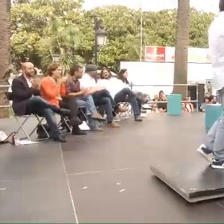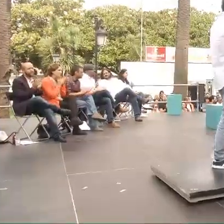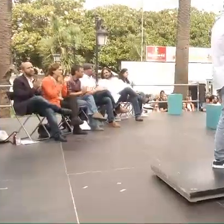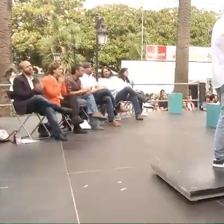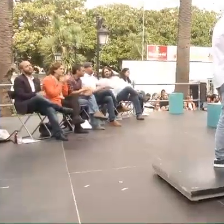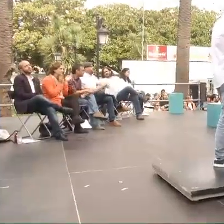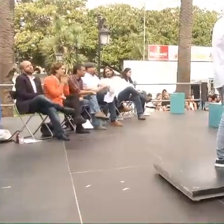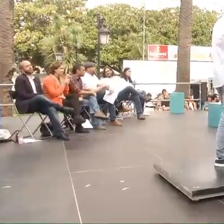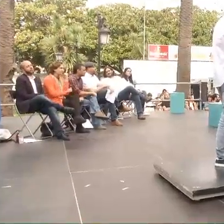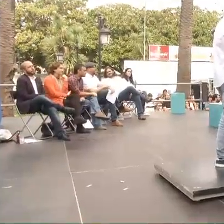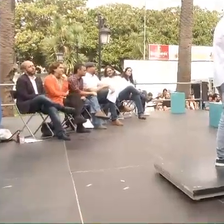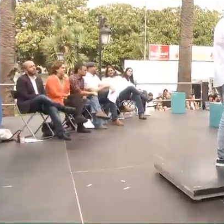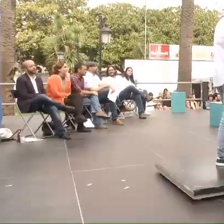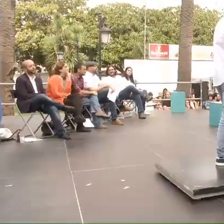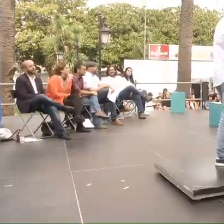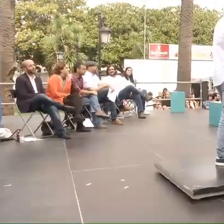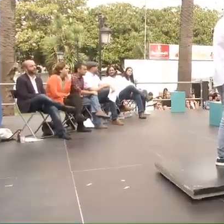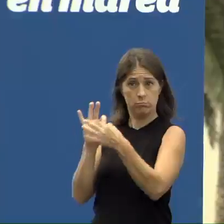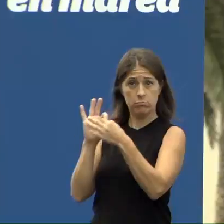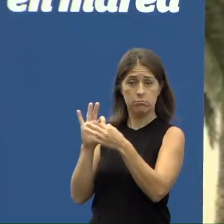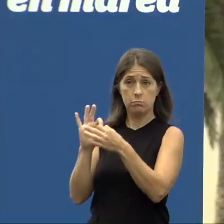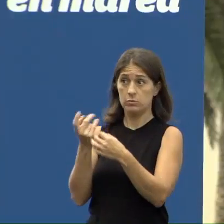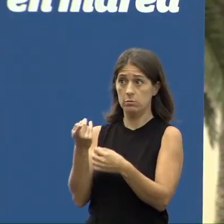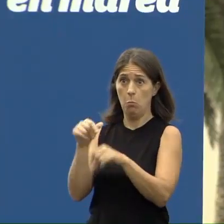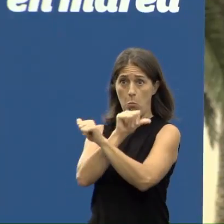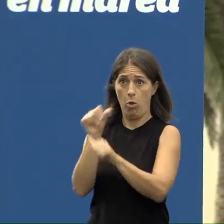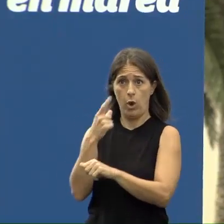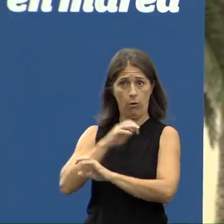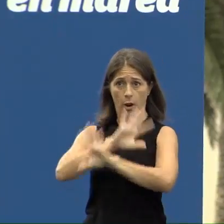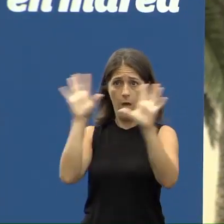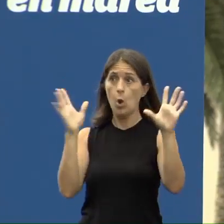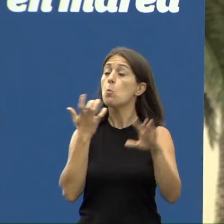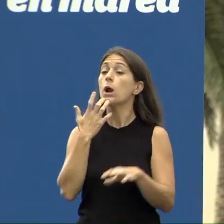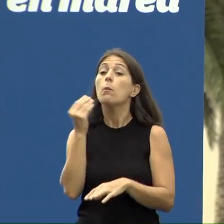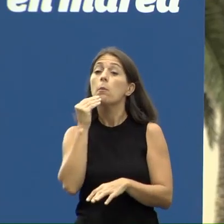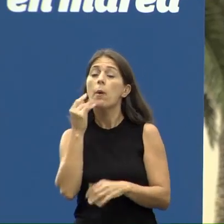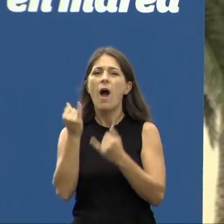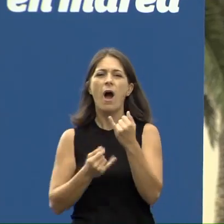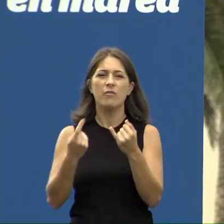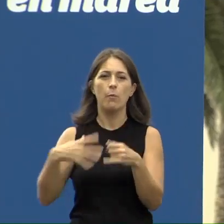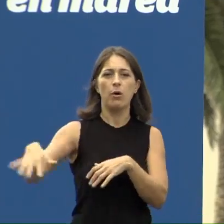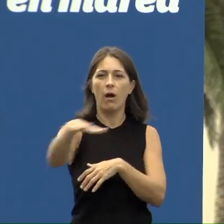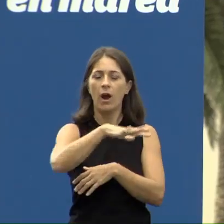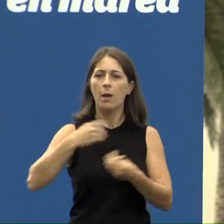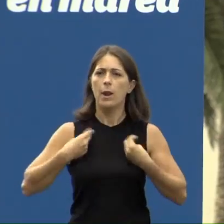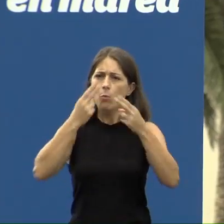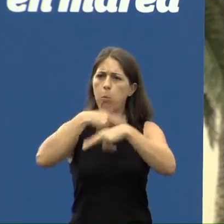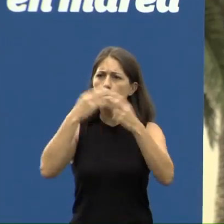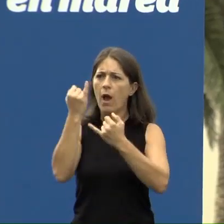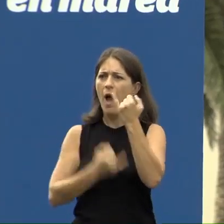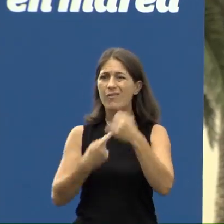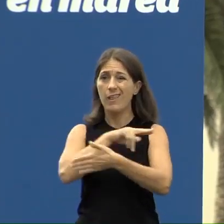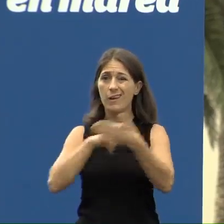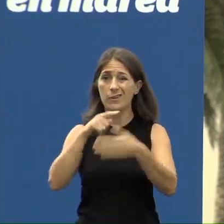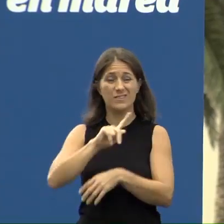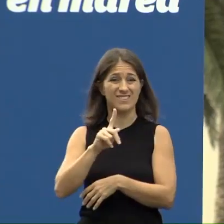E a política do Partido Popular ten un exemplo claro na miña cidade, en Ferrol. Temos un dos parques públicos de vivendas máis grandes de todo o país,